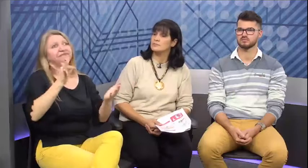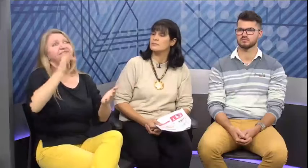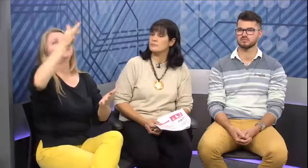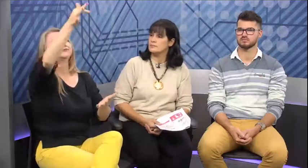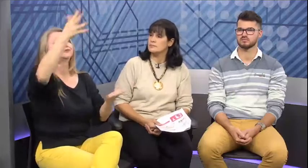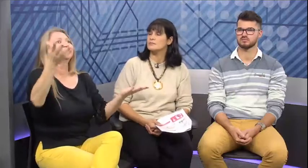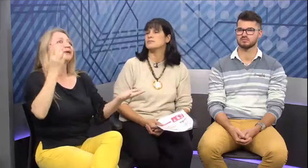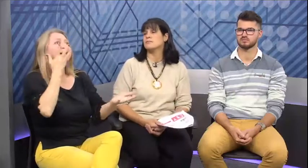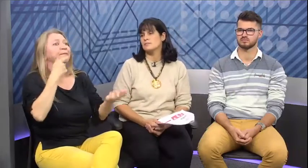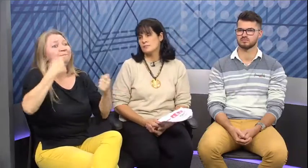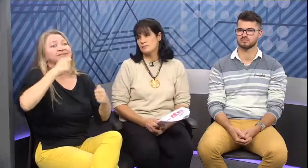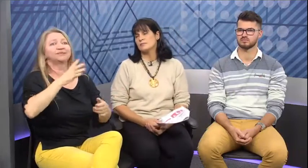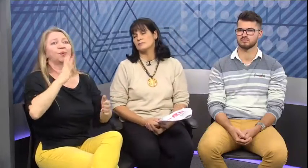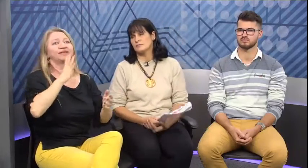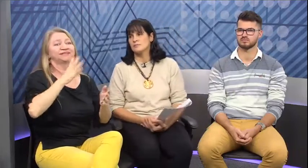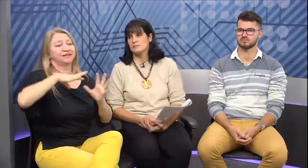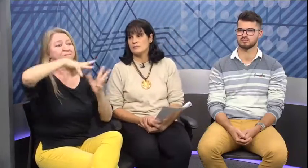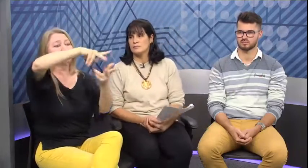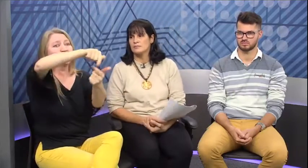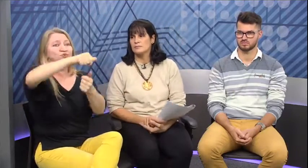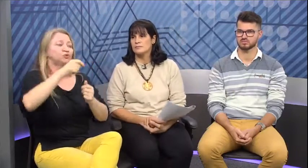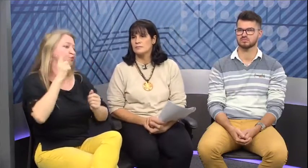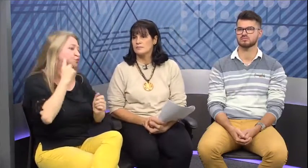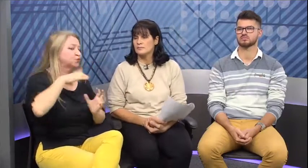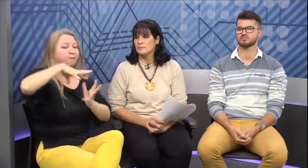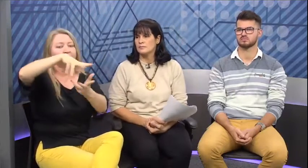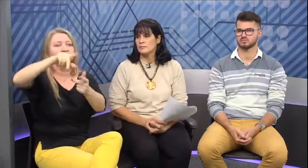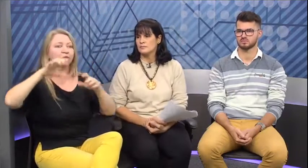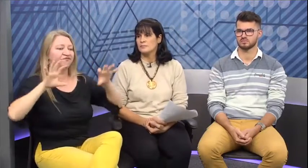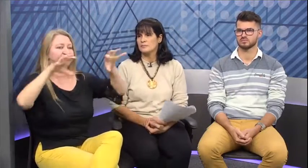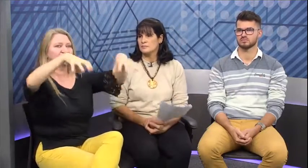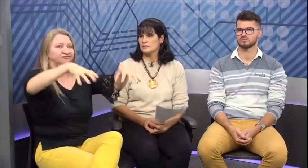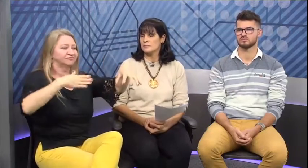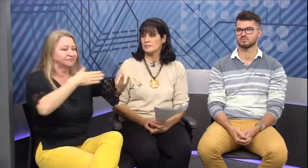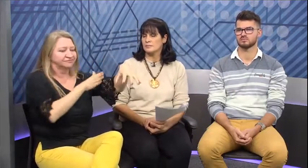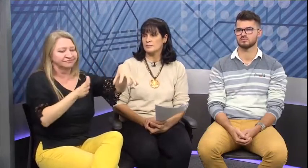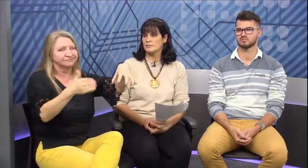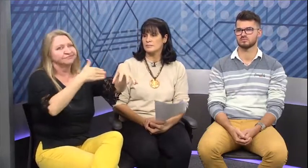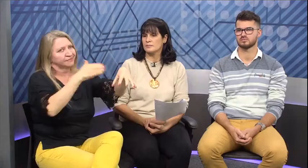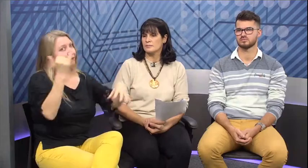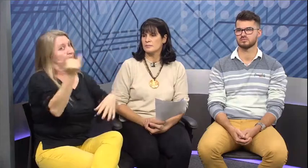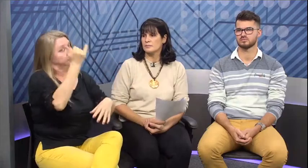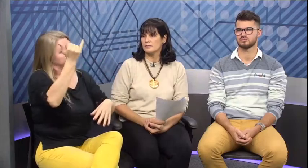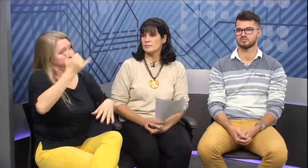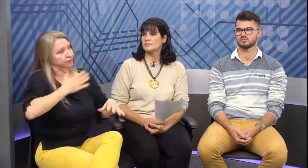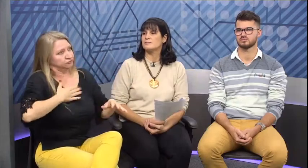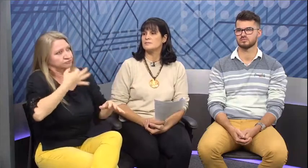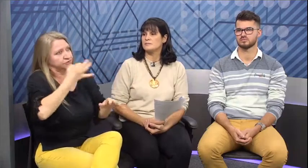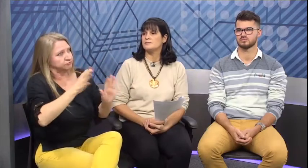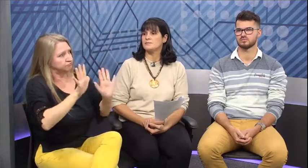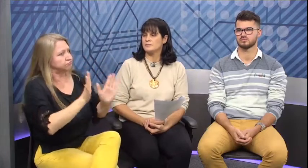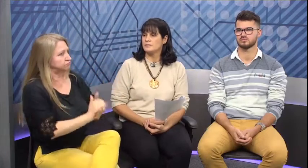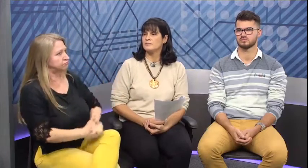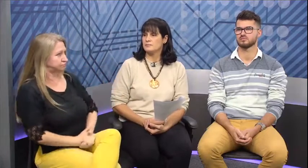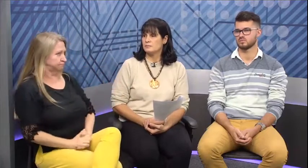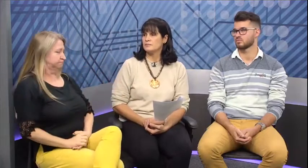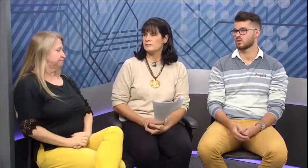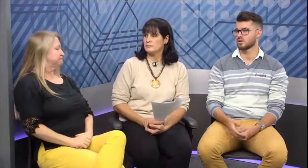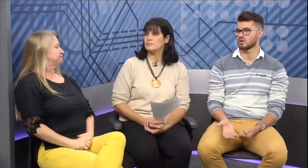cultura ouvinte, né? Porque ele precisa do conhecimento de mundo, né? Ele precisa saber transitar nesses dois mundos. A